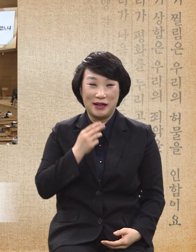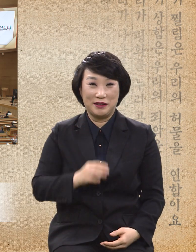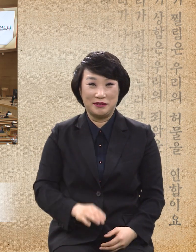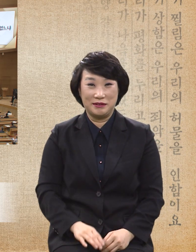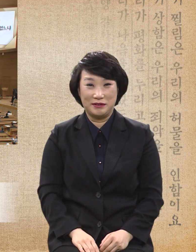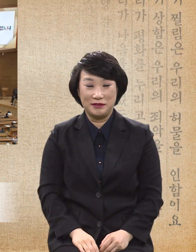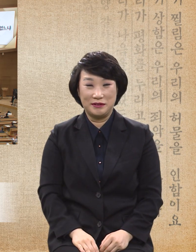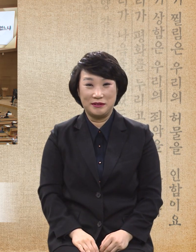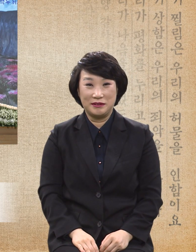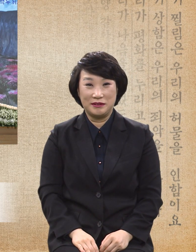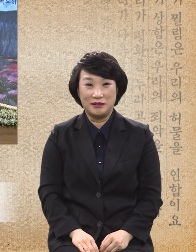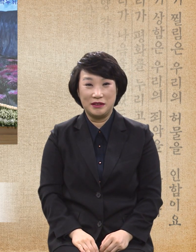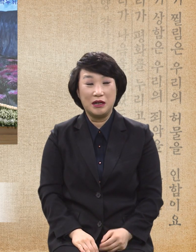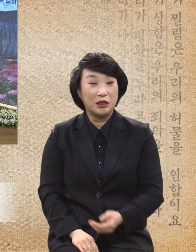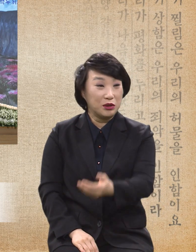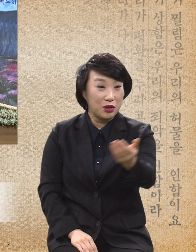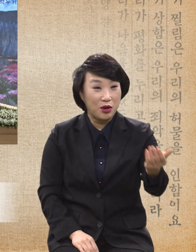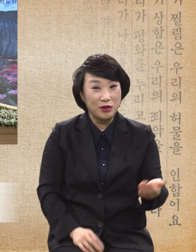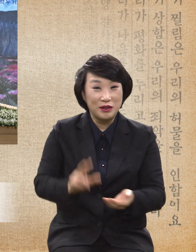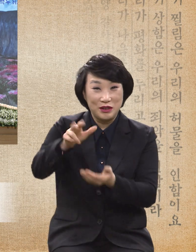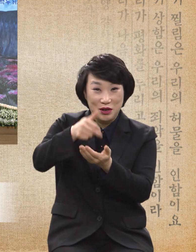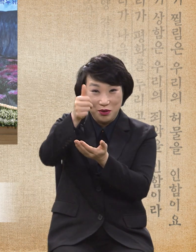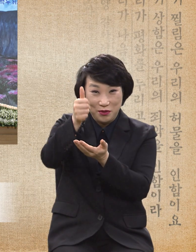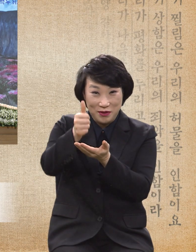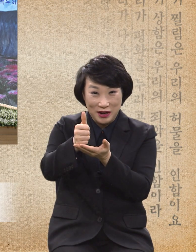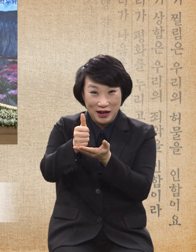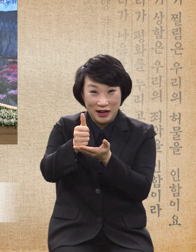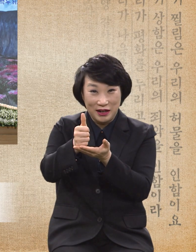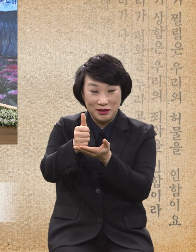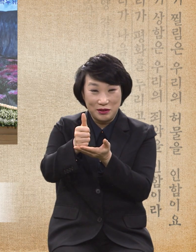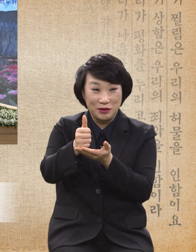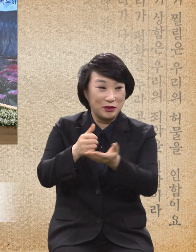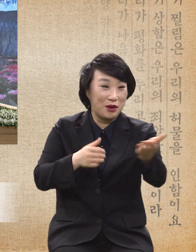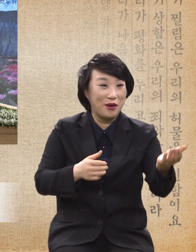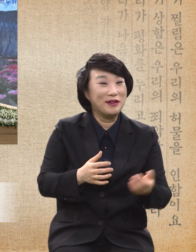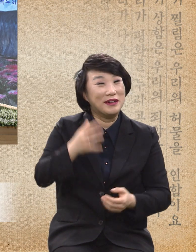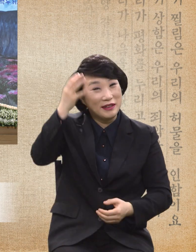자, 너희 여호와로 너를